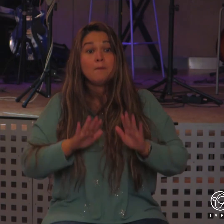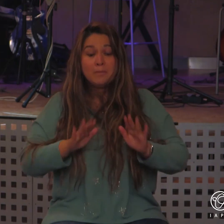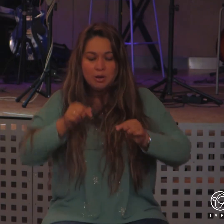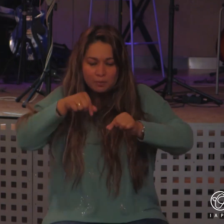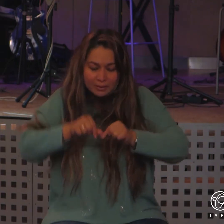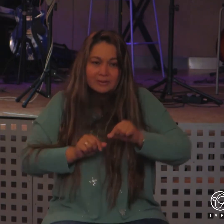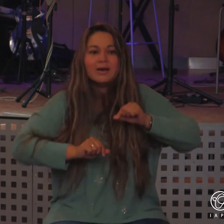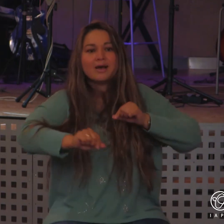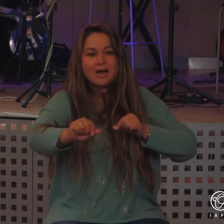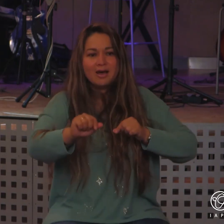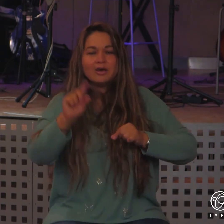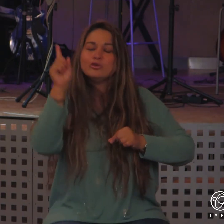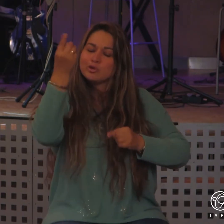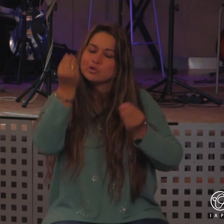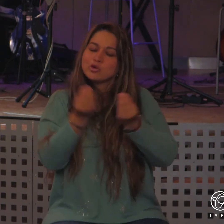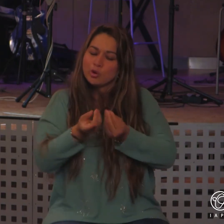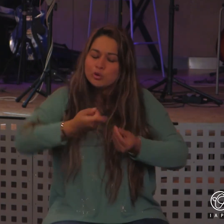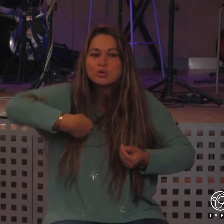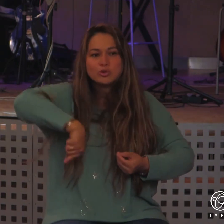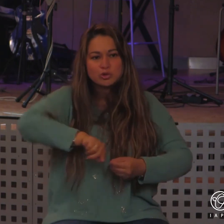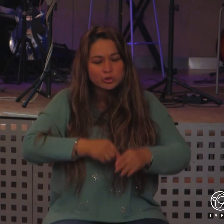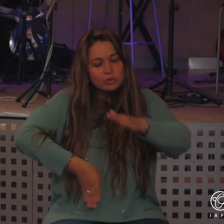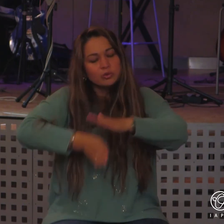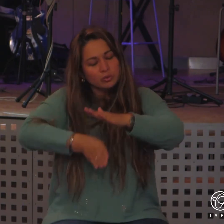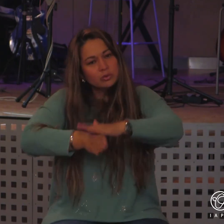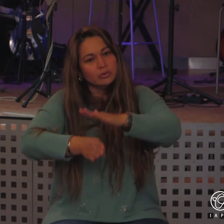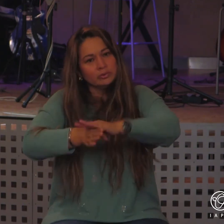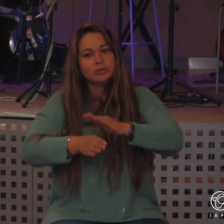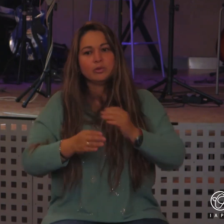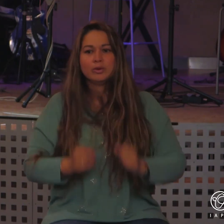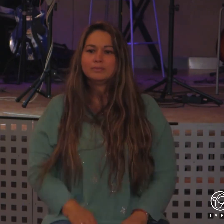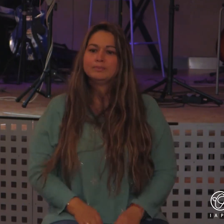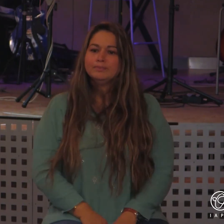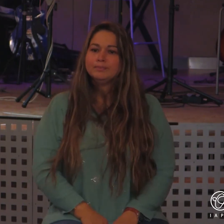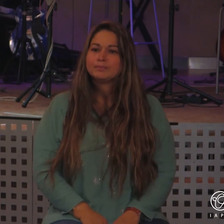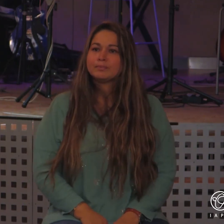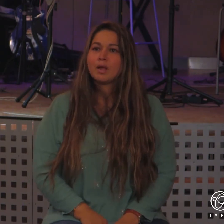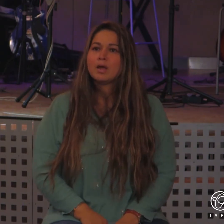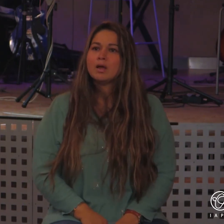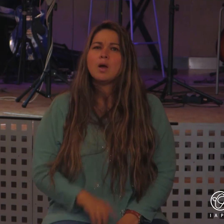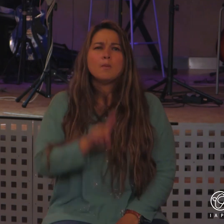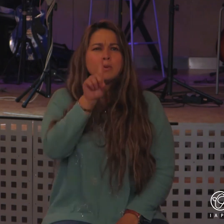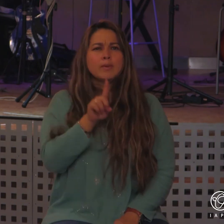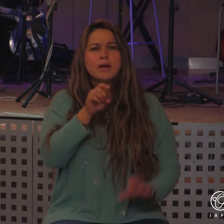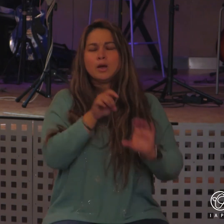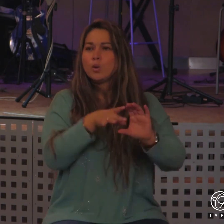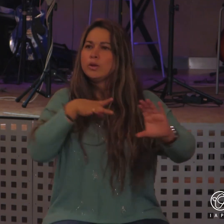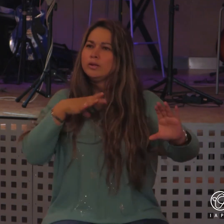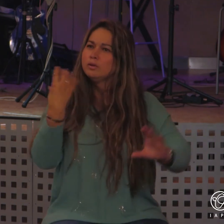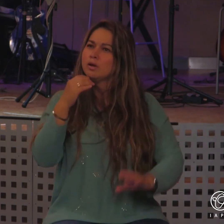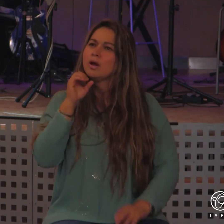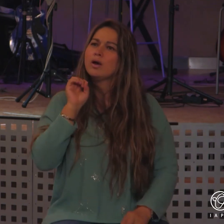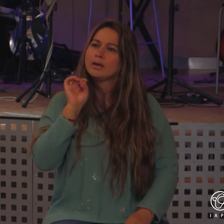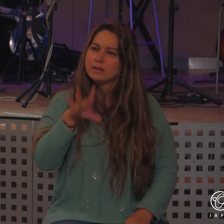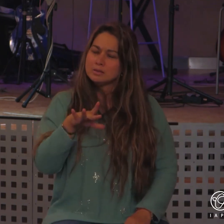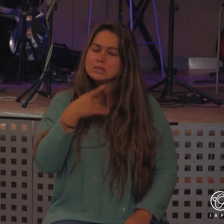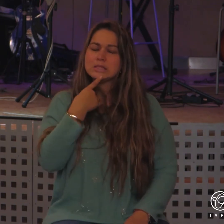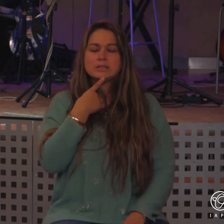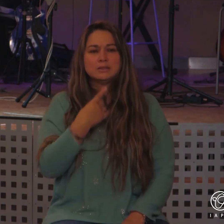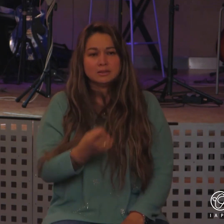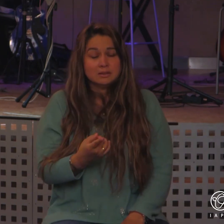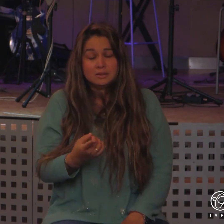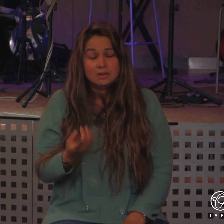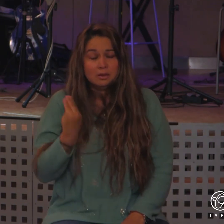con nosotros, como hizo con Israel, ¿recordáis? 1 Corintios creo que es 15 lo plantea de esa manera.